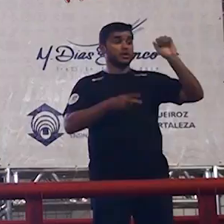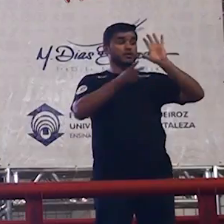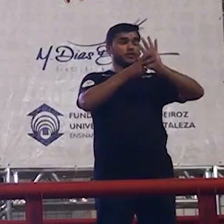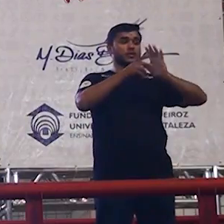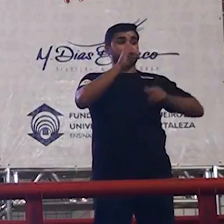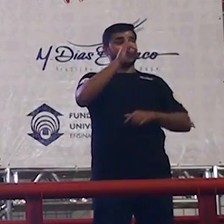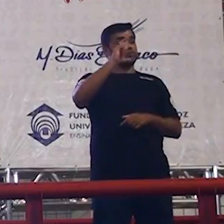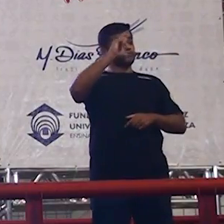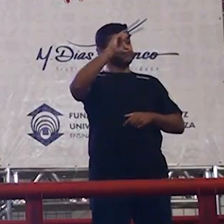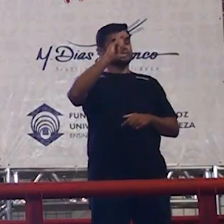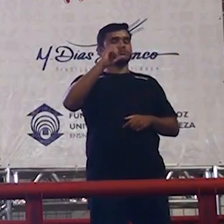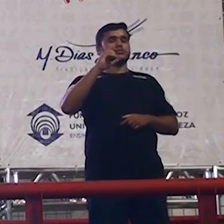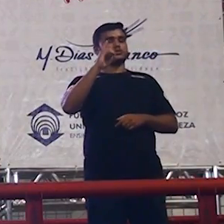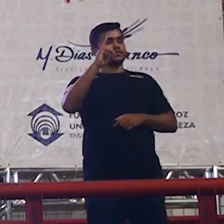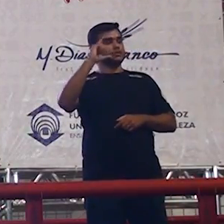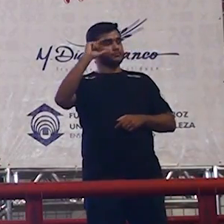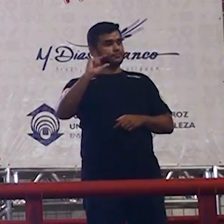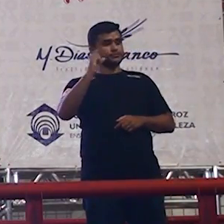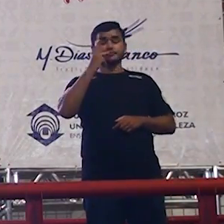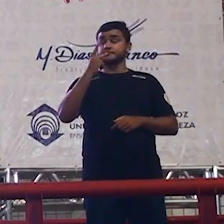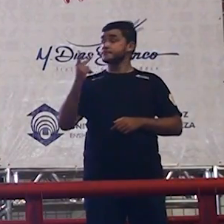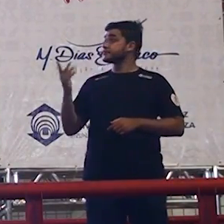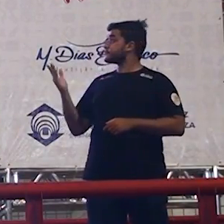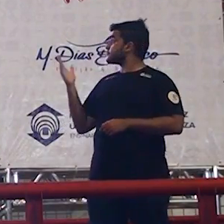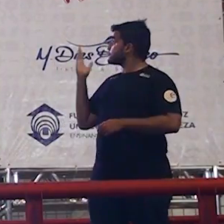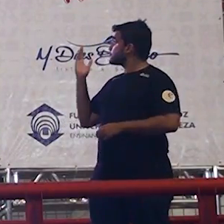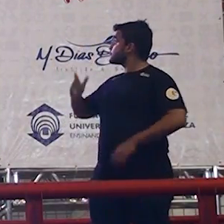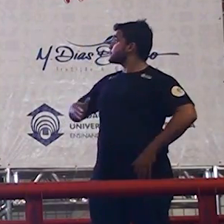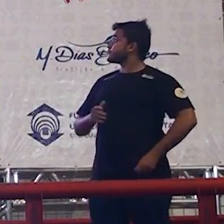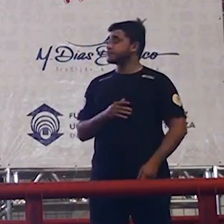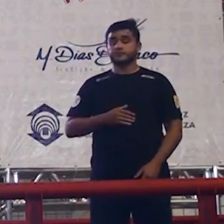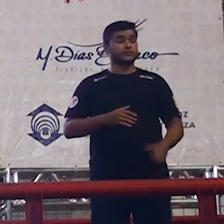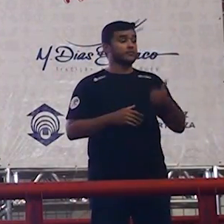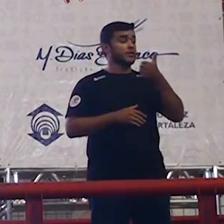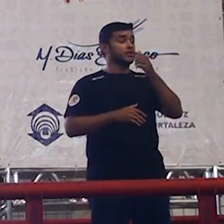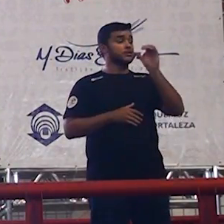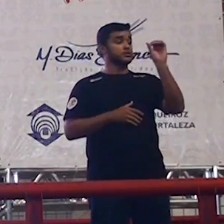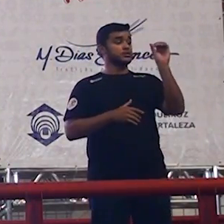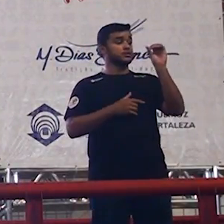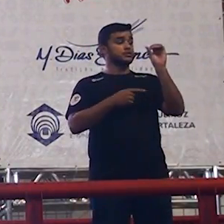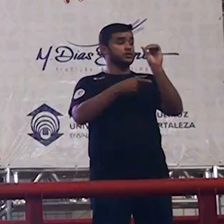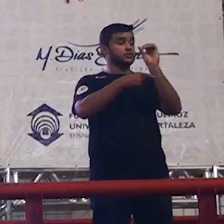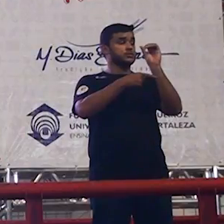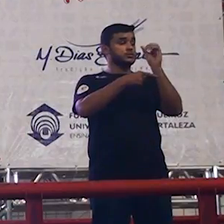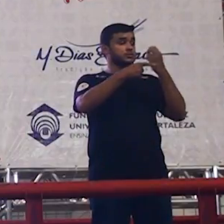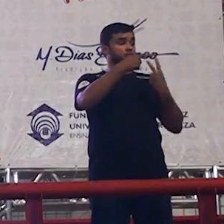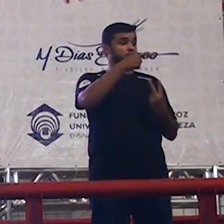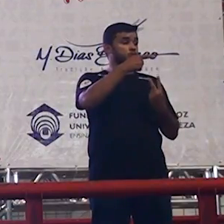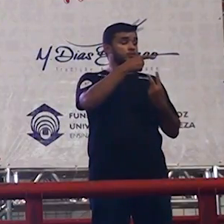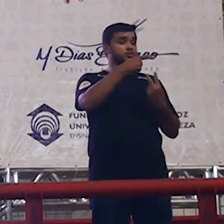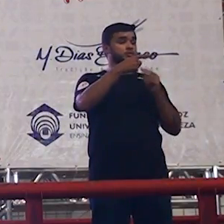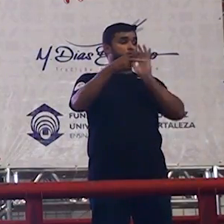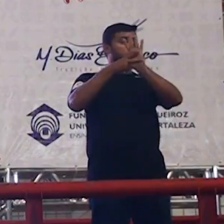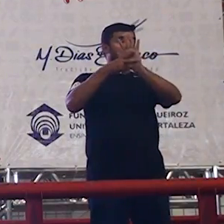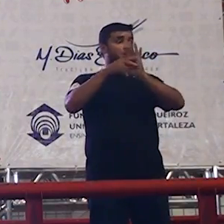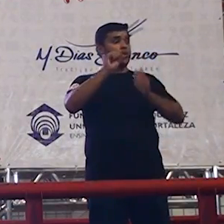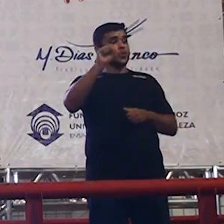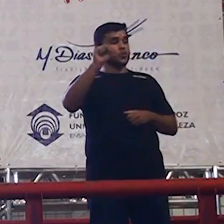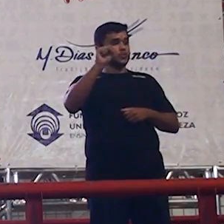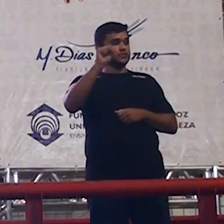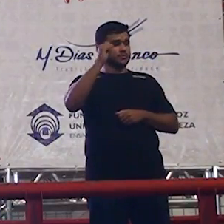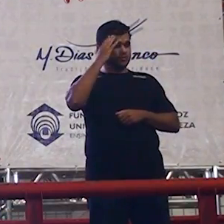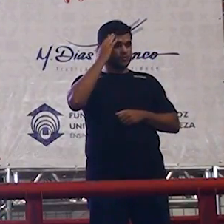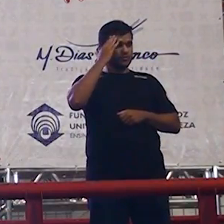4 vezes 4, dividido por 2. 16 por 2, o resultado é igual a 8